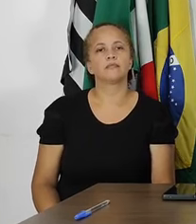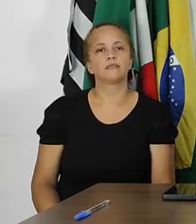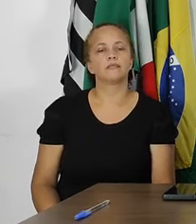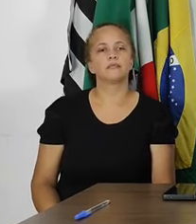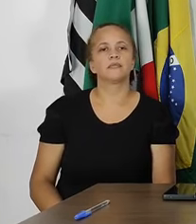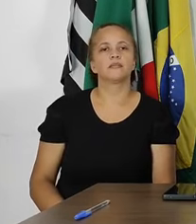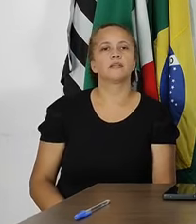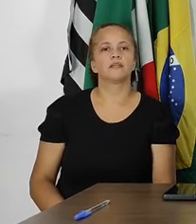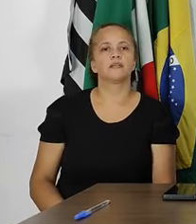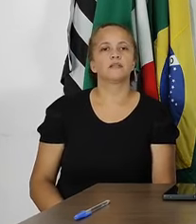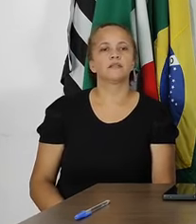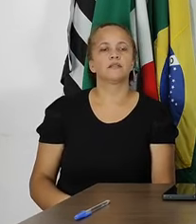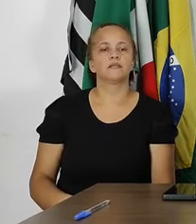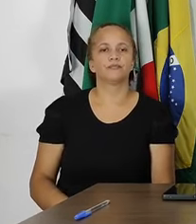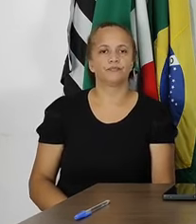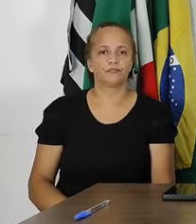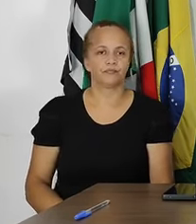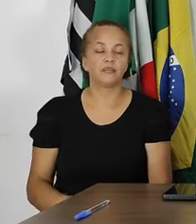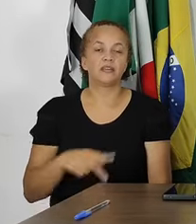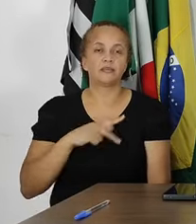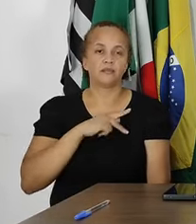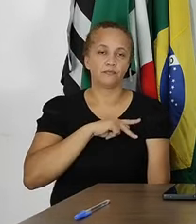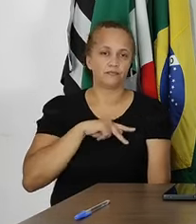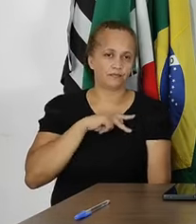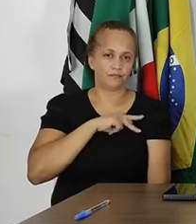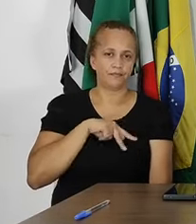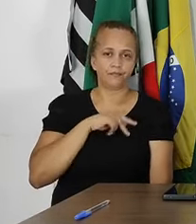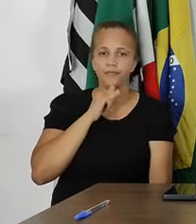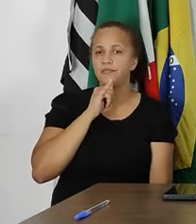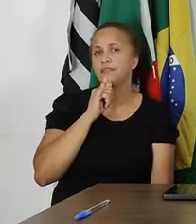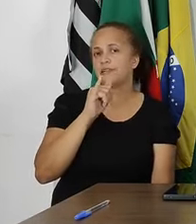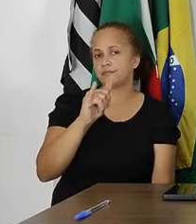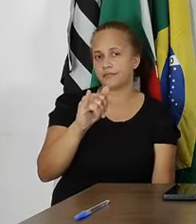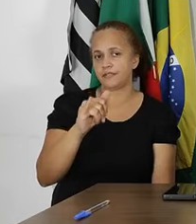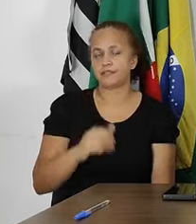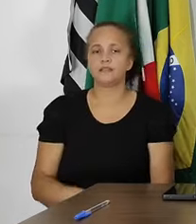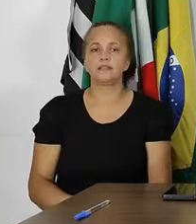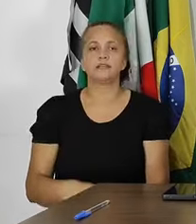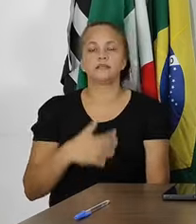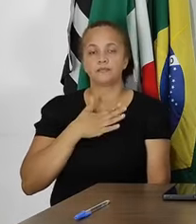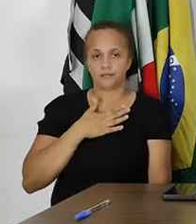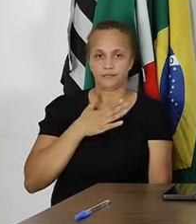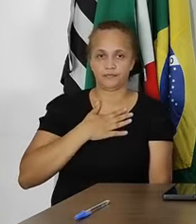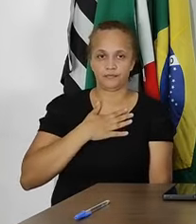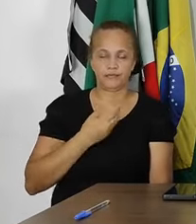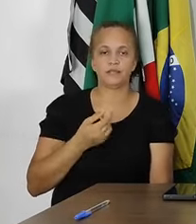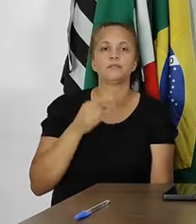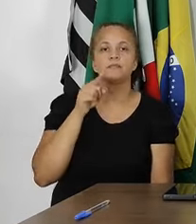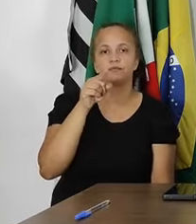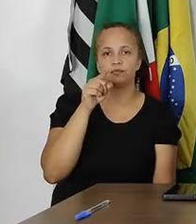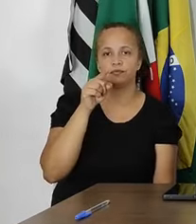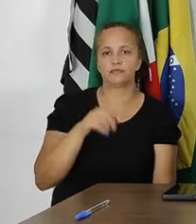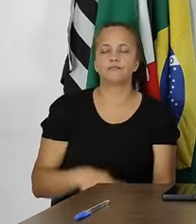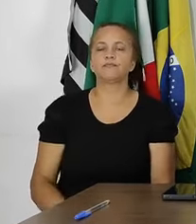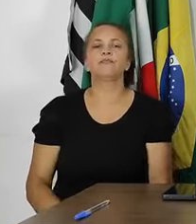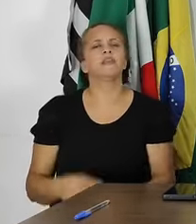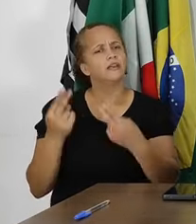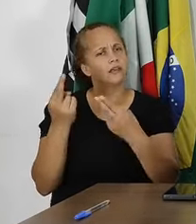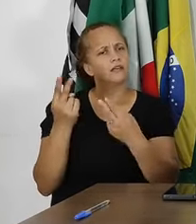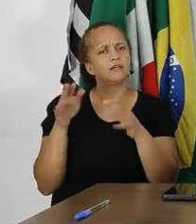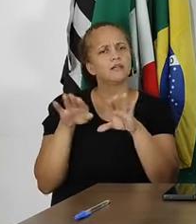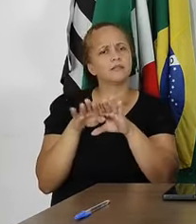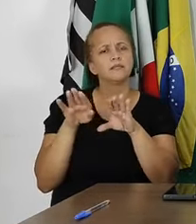no Senhor testifico. Quem está dizendo isso? Paulo. O apóstolo Paulo está dizendo isso para mim e para você, assim como ele disse aos cristãos